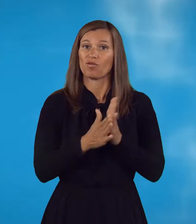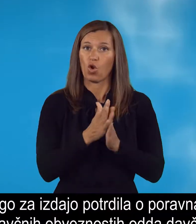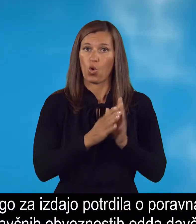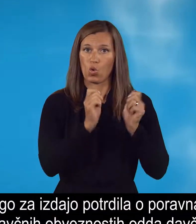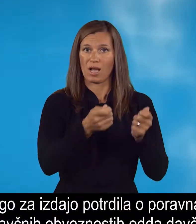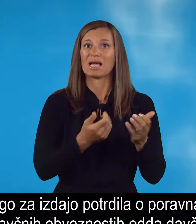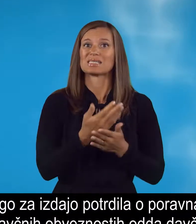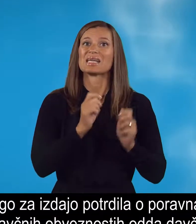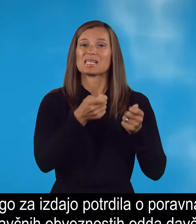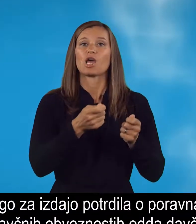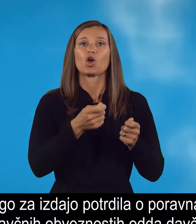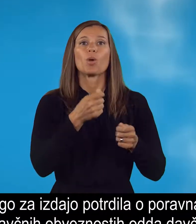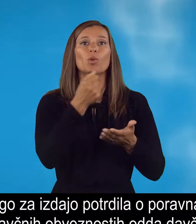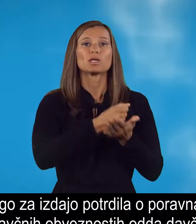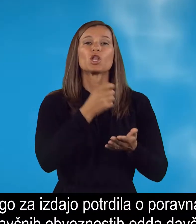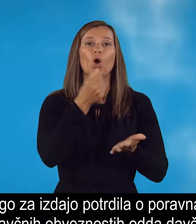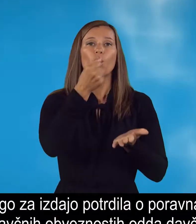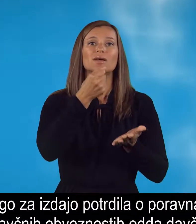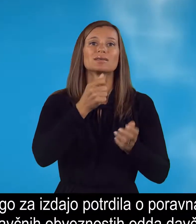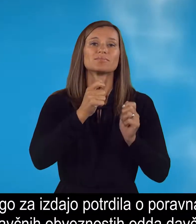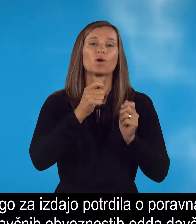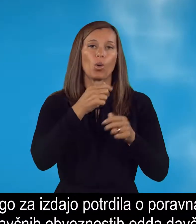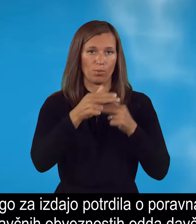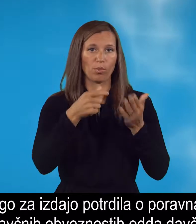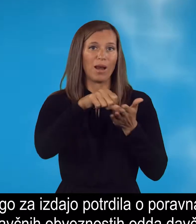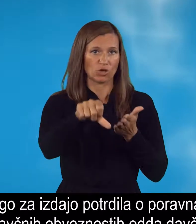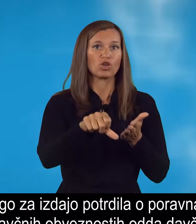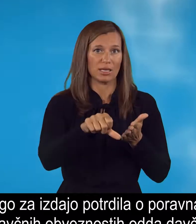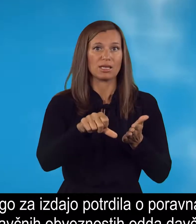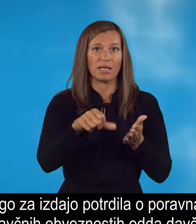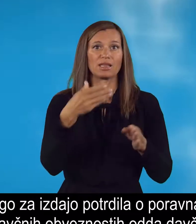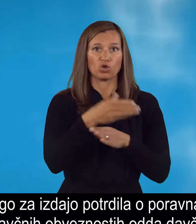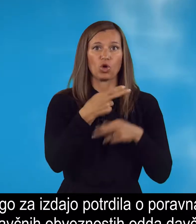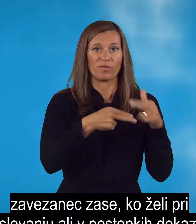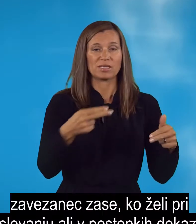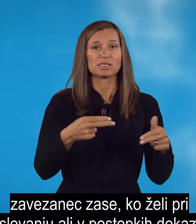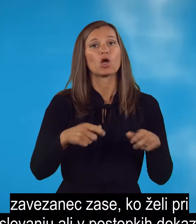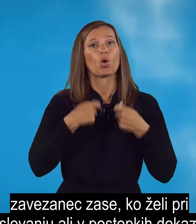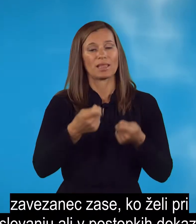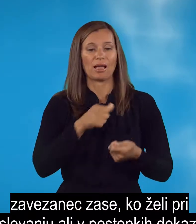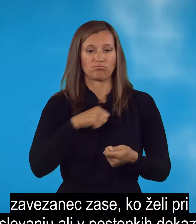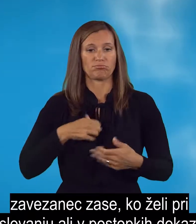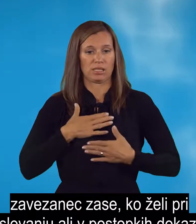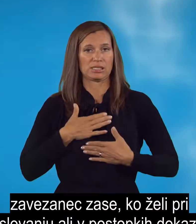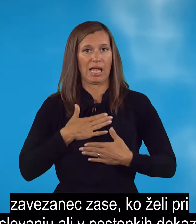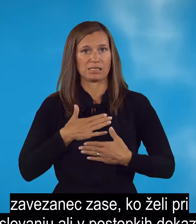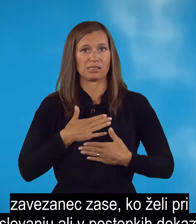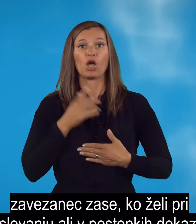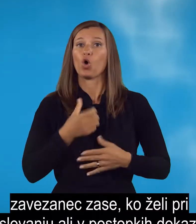Vlogo za izdajo potrdila o poravnanih davčnih obveznostih odda davčni zavezanec zase, ko želi pri